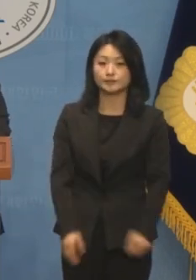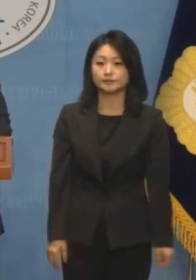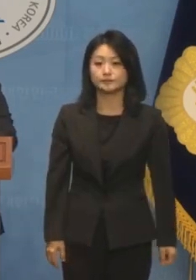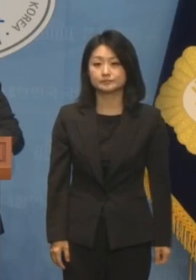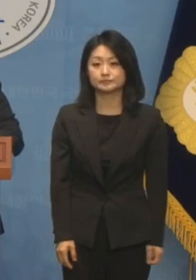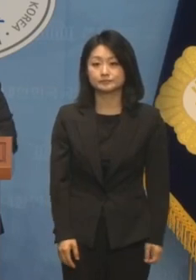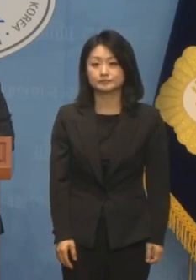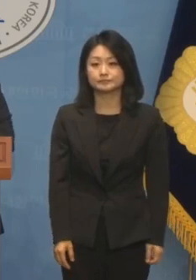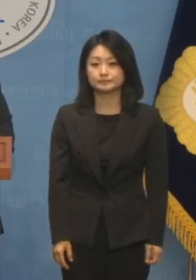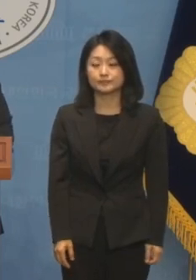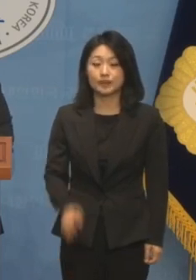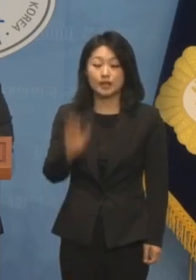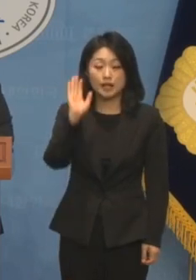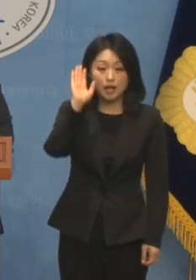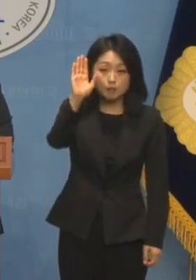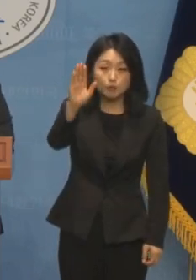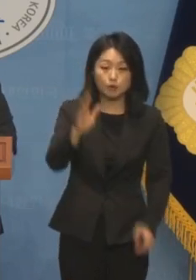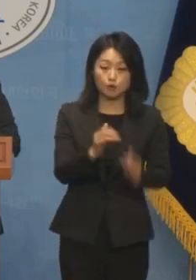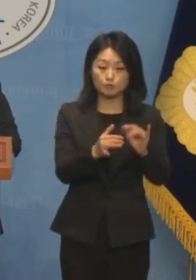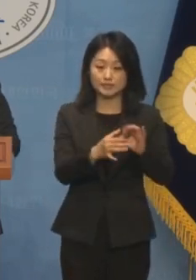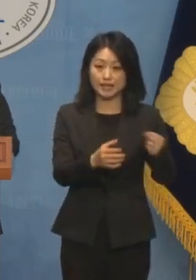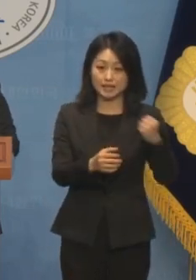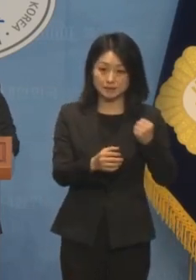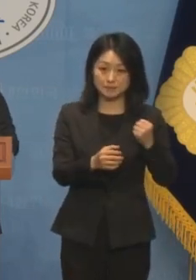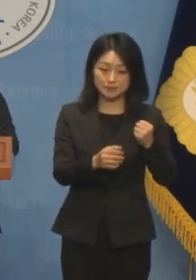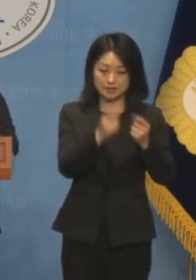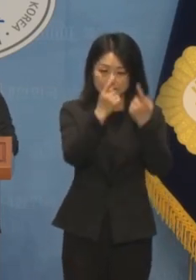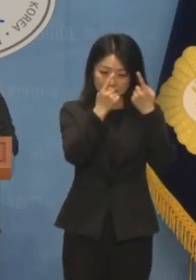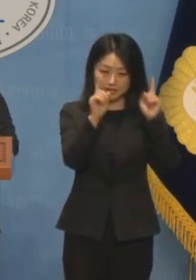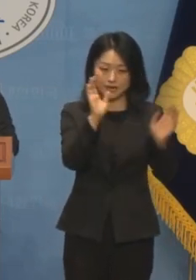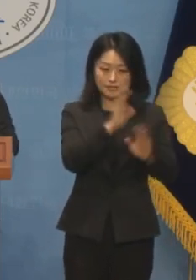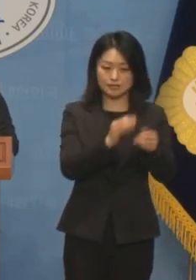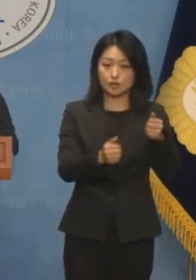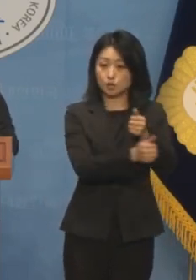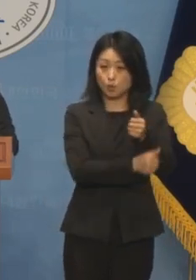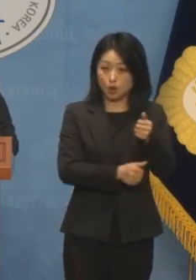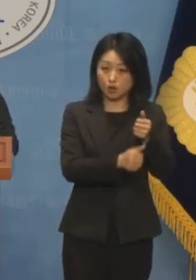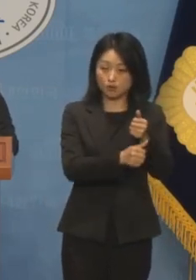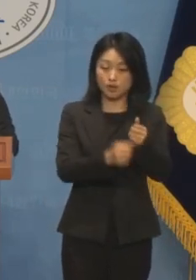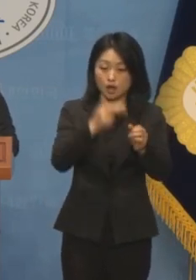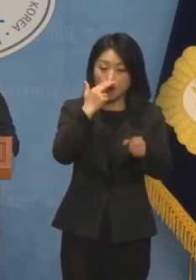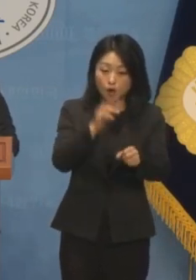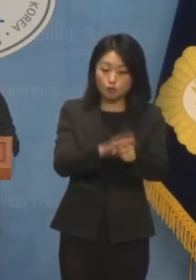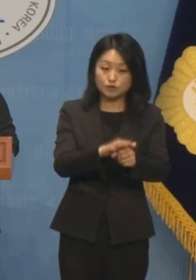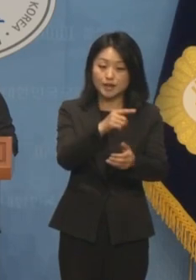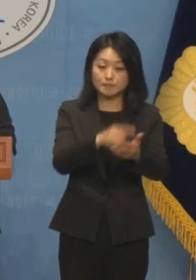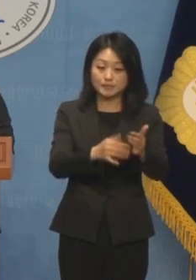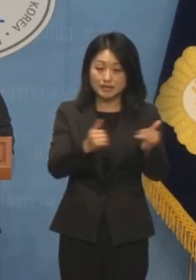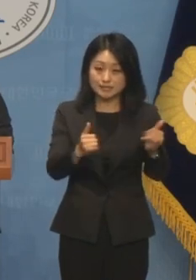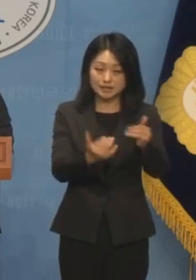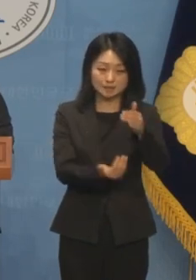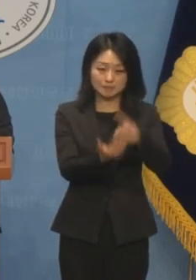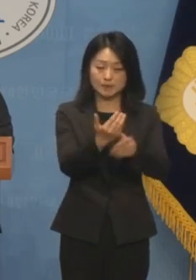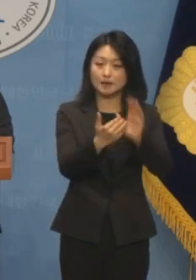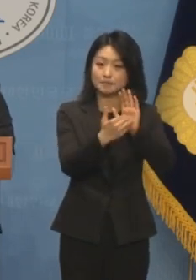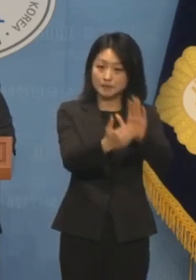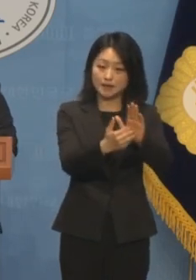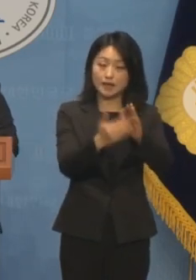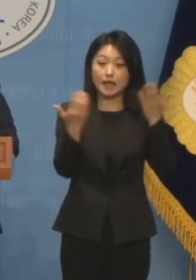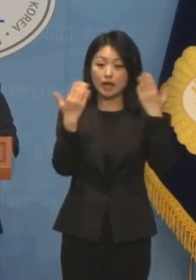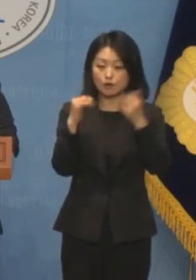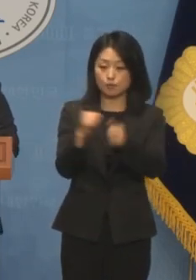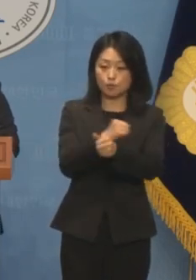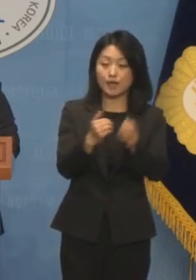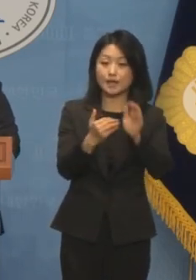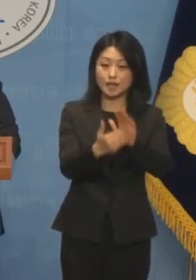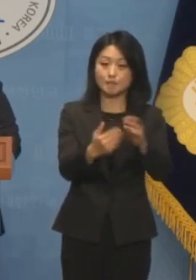바랍니다. 앞으로도 국민의힘과 저희 대학생위원회는 억울한 피해자가 더는 발생하지 않도록 학교폭력